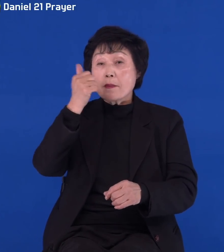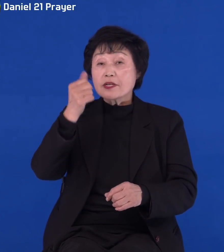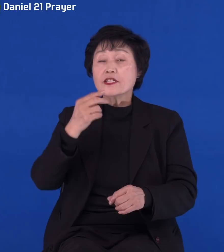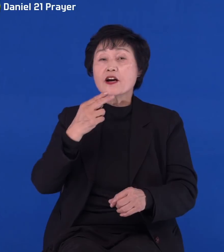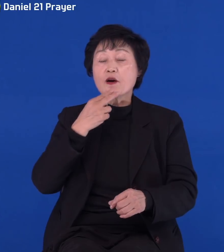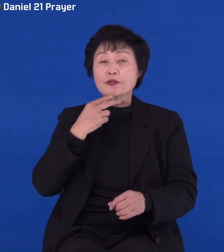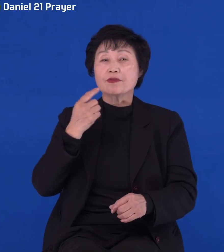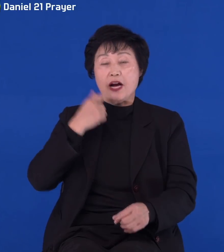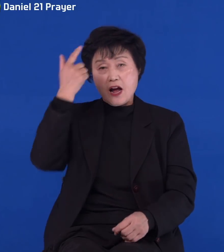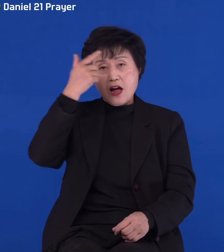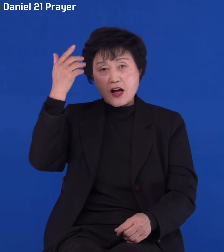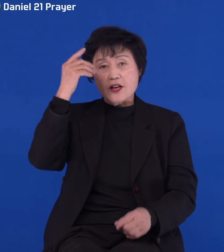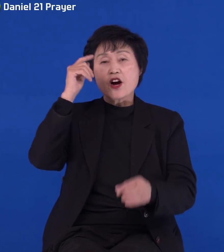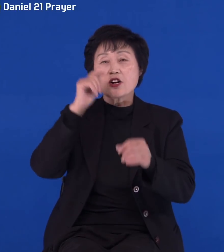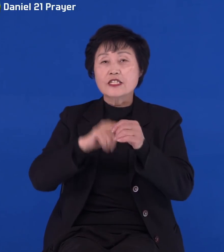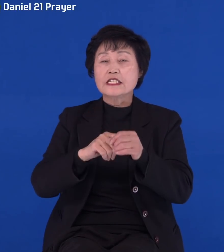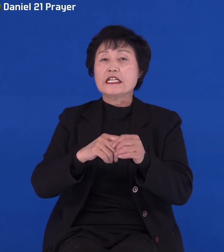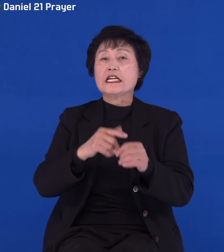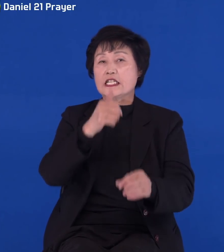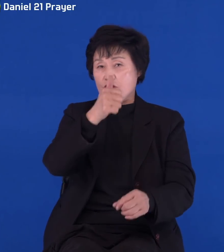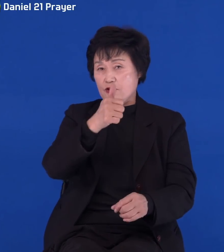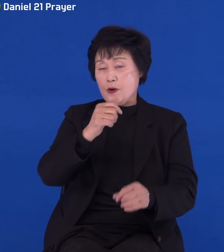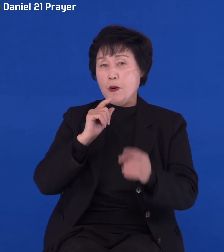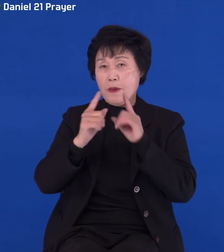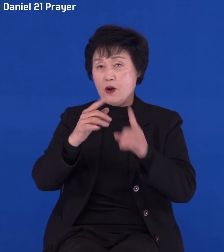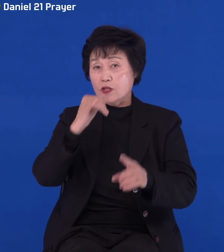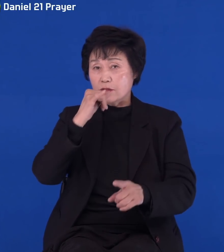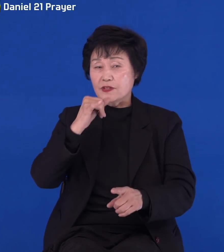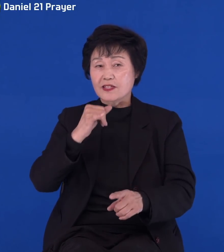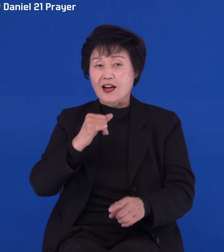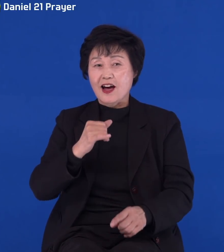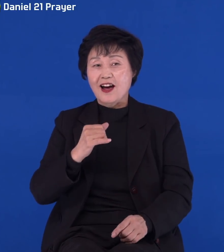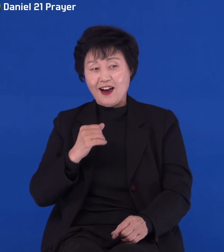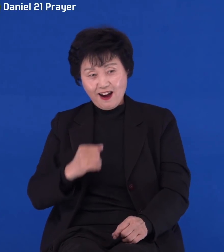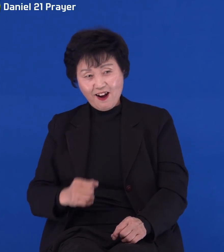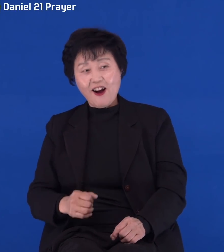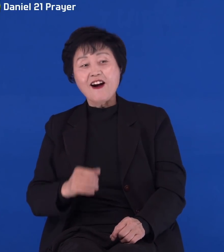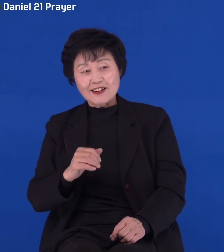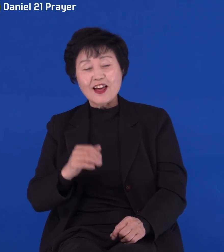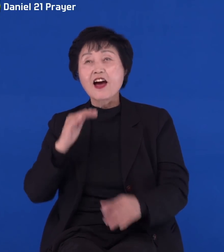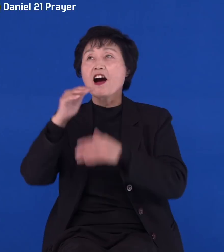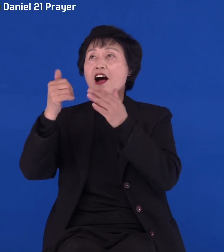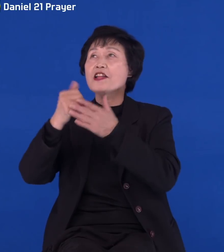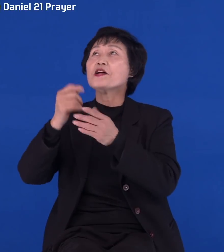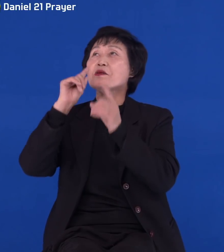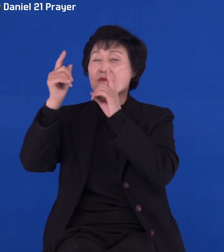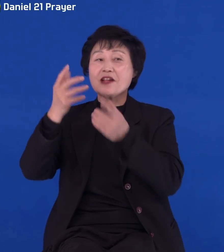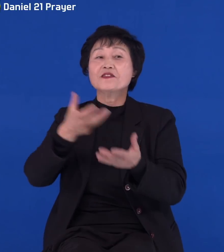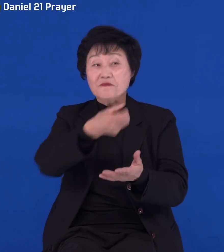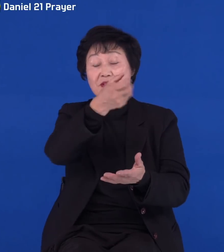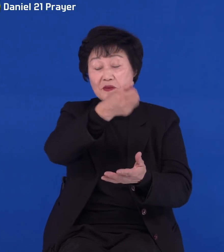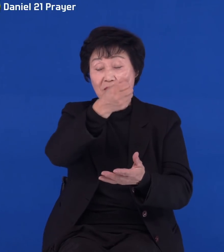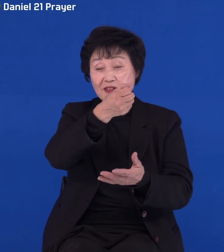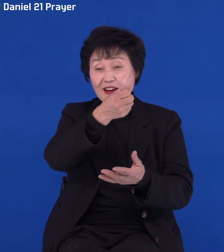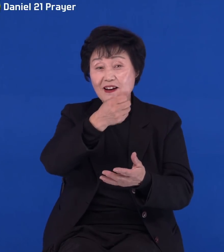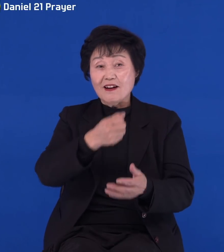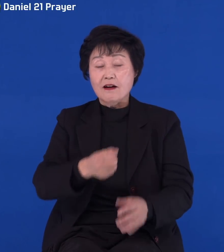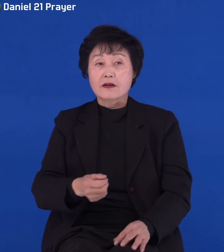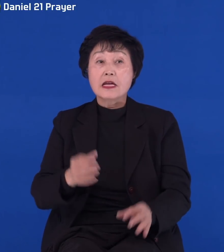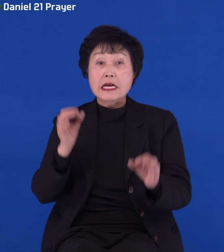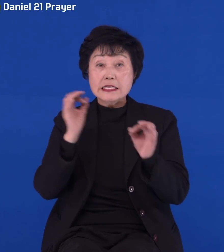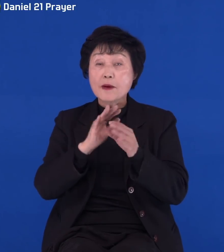내가 지금 주의 말씀을 받고 있습니다. 어머니가 웃음이 나오는데 말릴 수는 없고 그래 받아라 하면서 나왔어요. 그리고 기도했더니 잠시